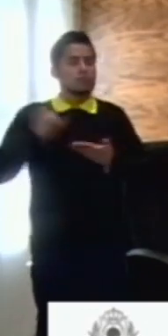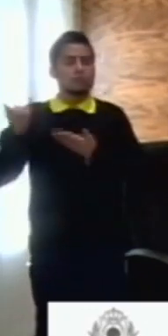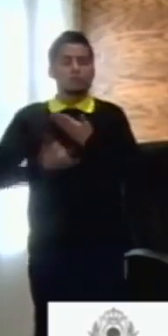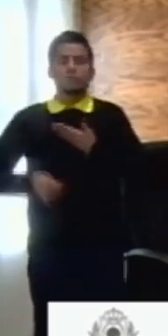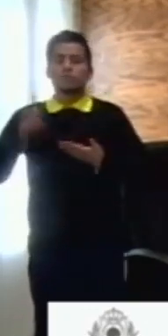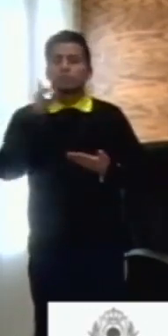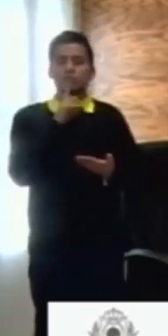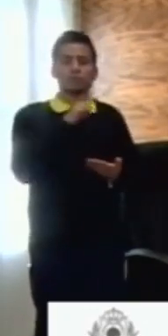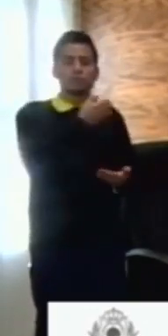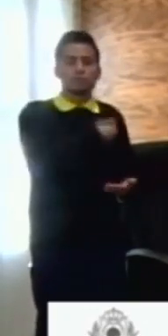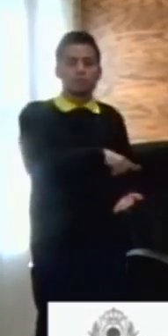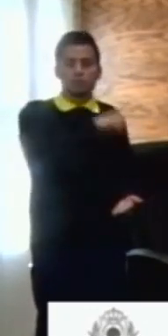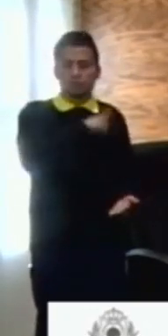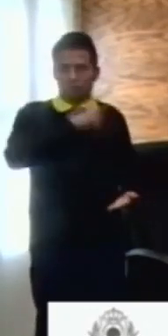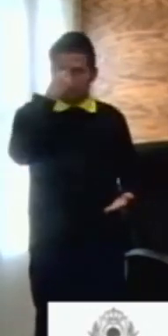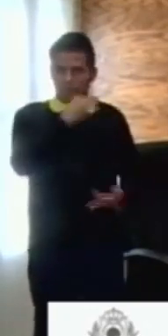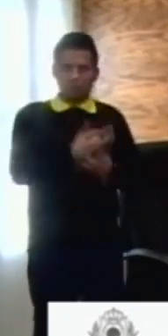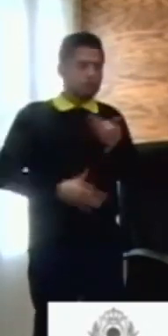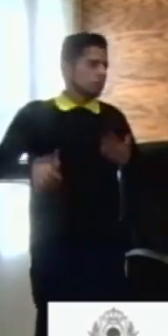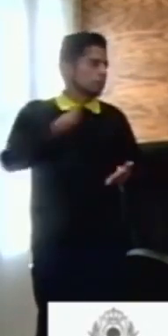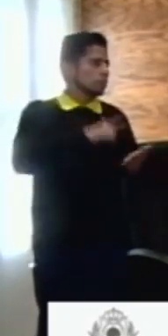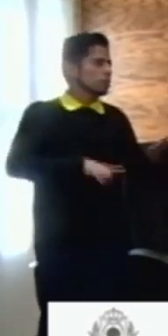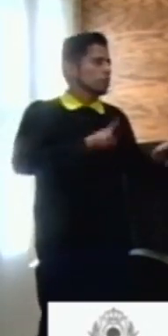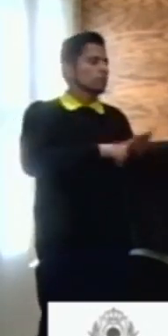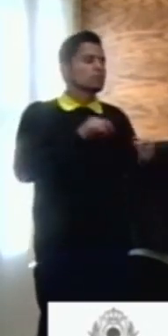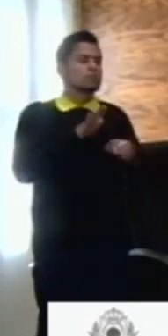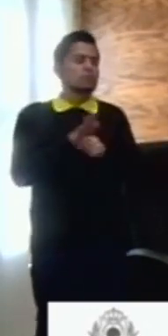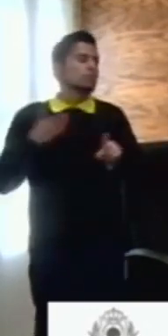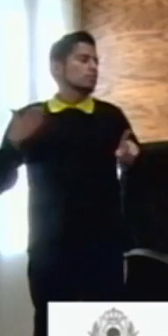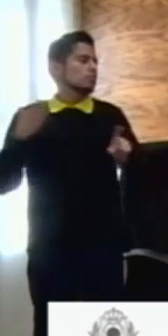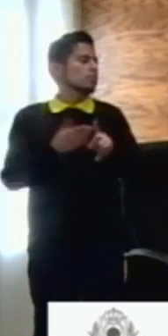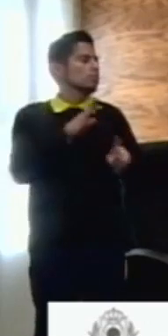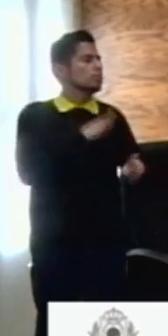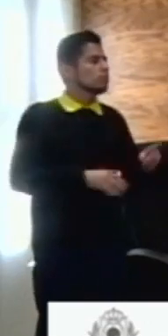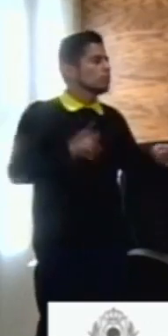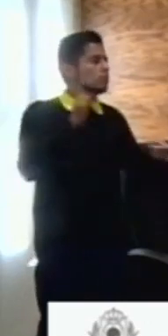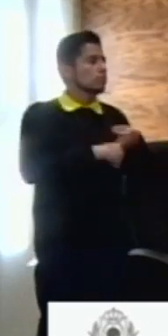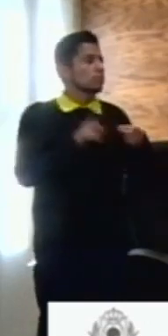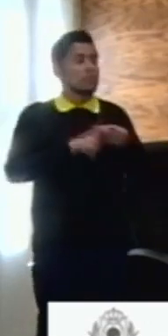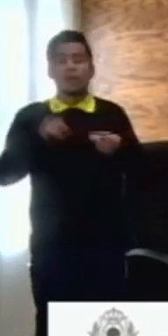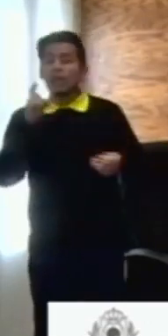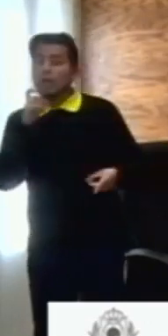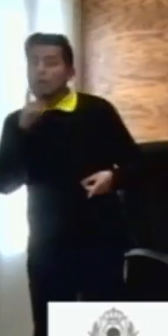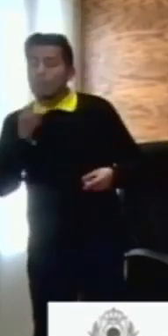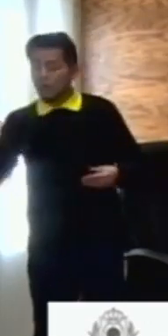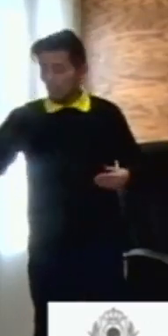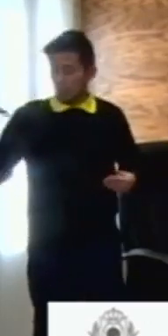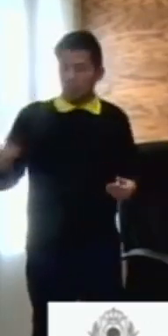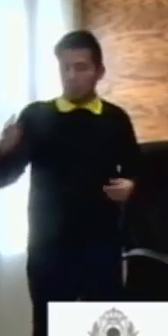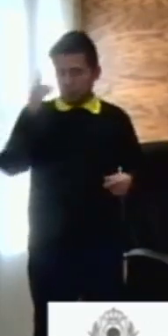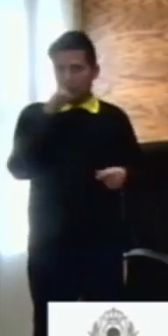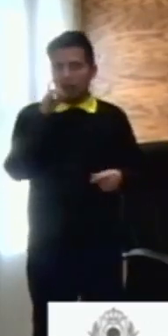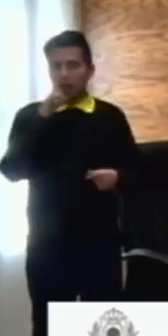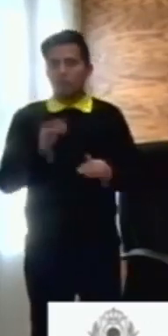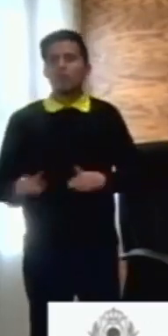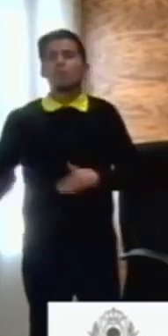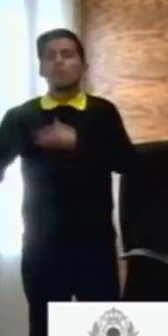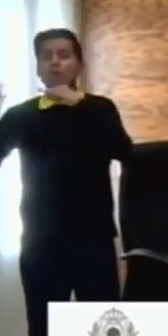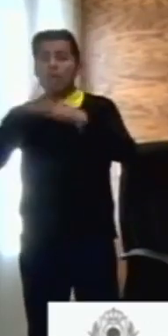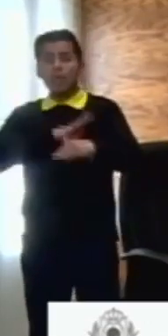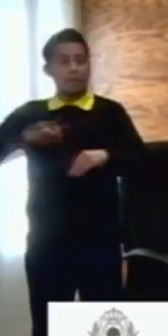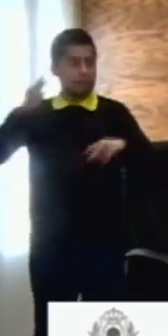agua saludable para la laguna cuyo principal objetivo es sustituir el agua subterránea por un agua superficial